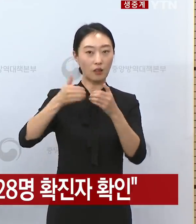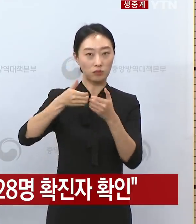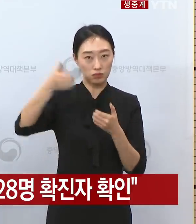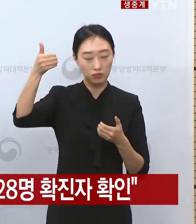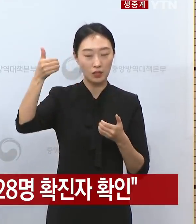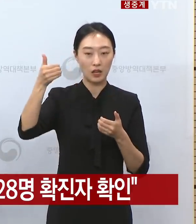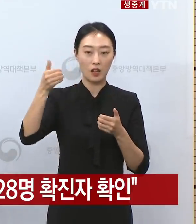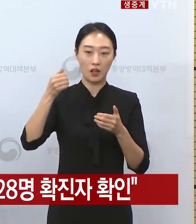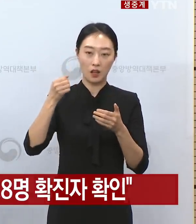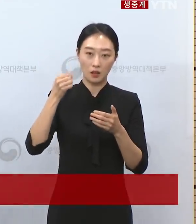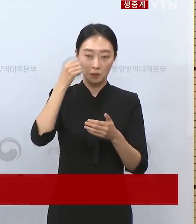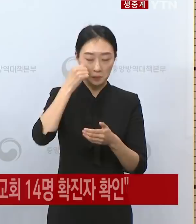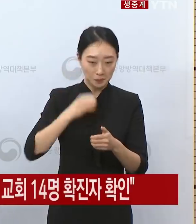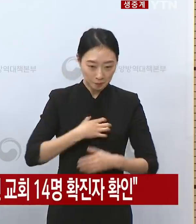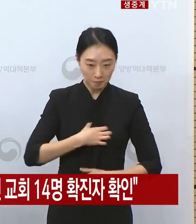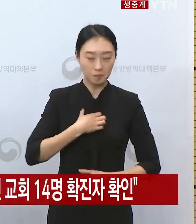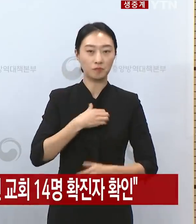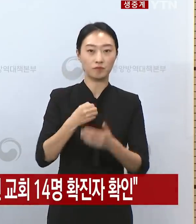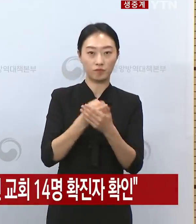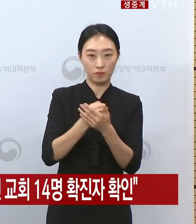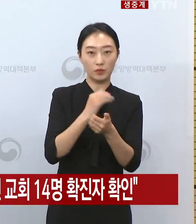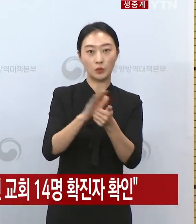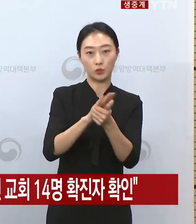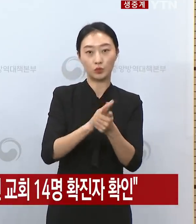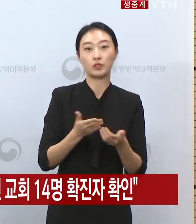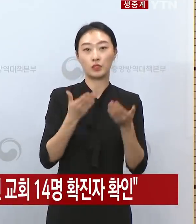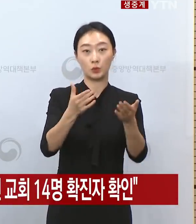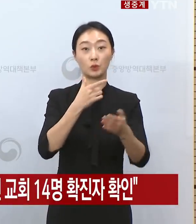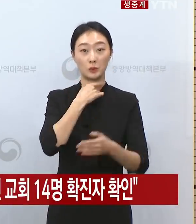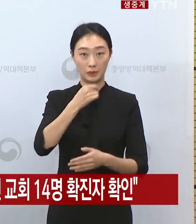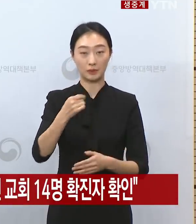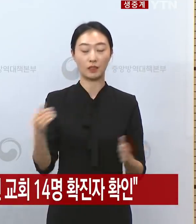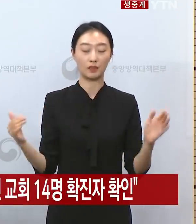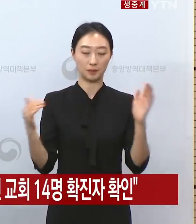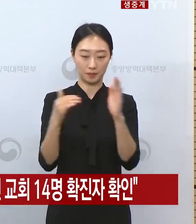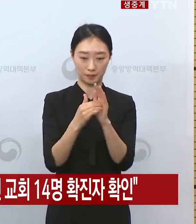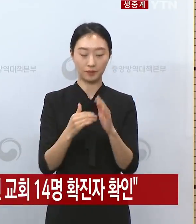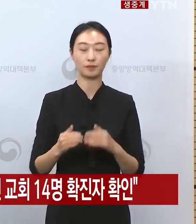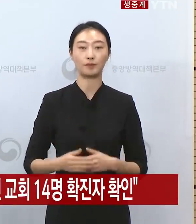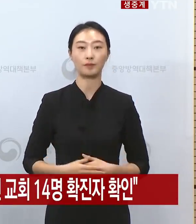유족들에게는 심심한 위로의 말씀을 드립니다. 이상입니다. 네, 질의응답.